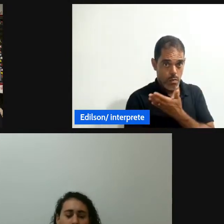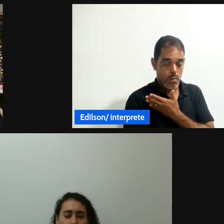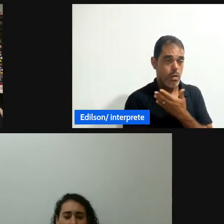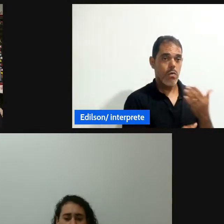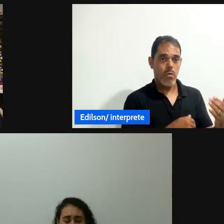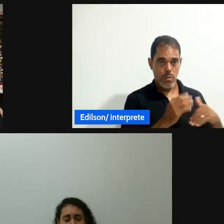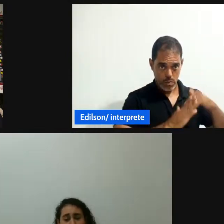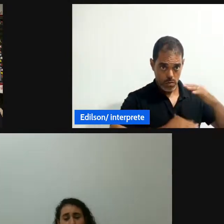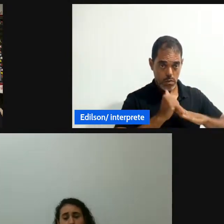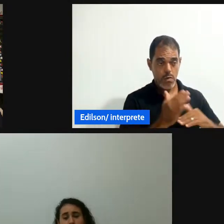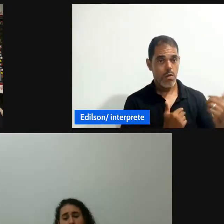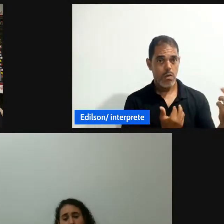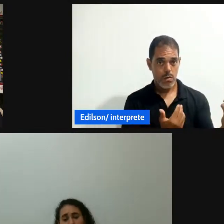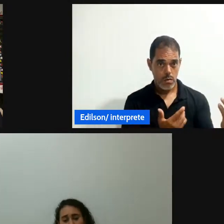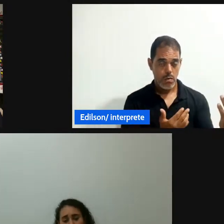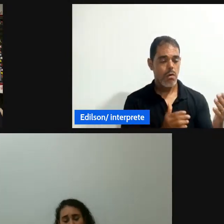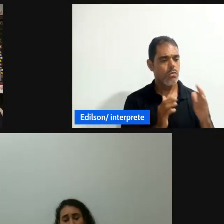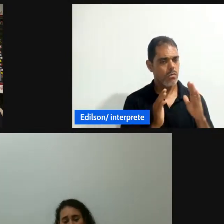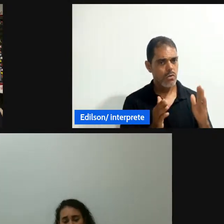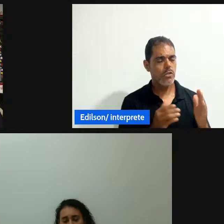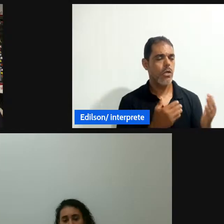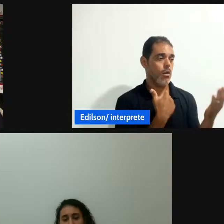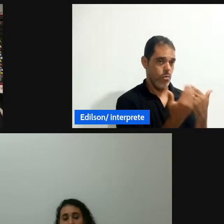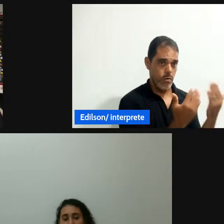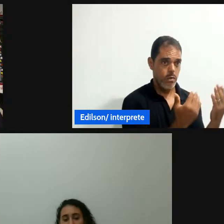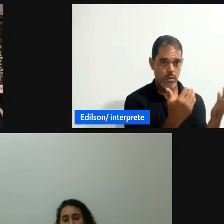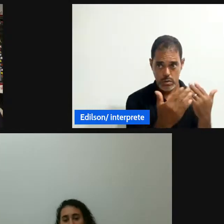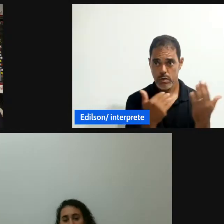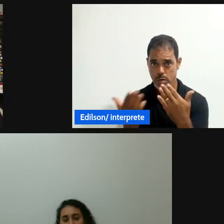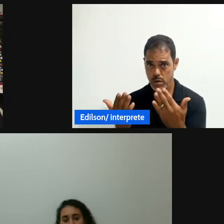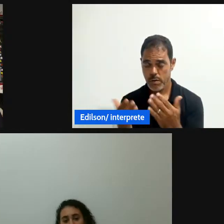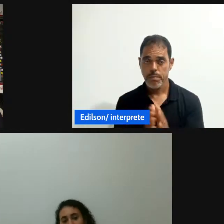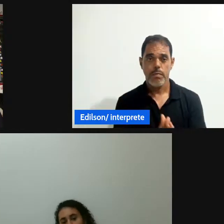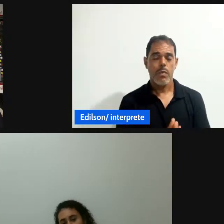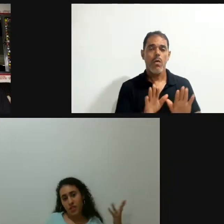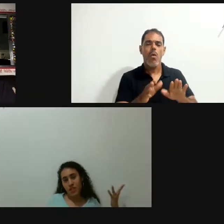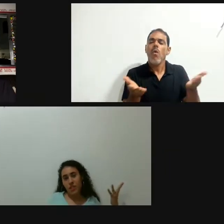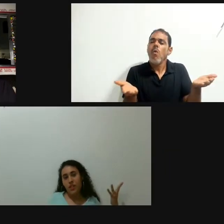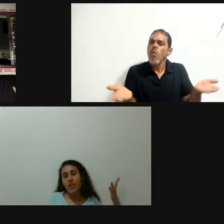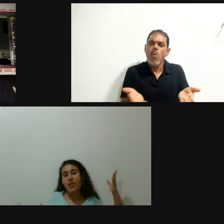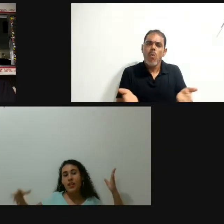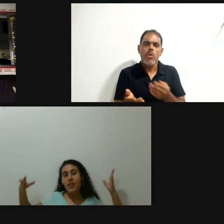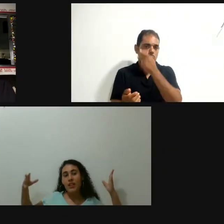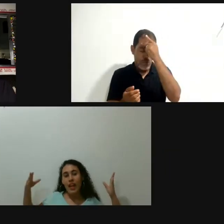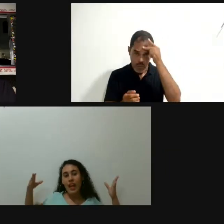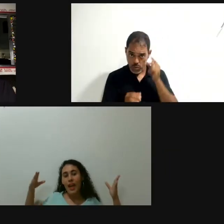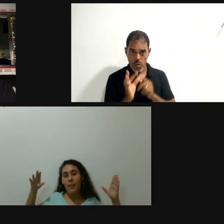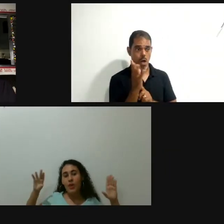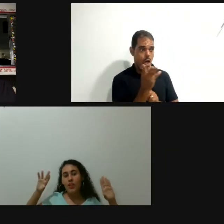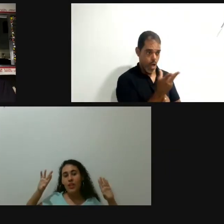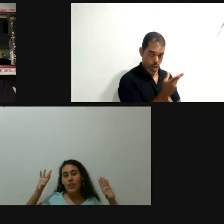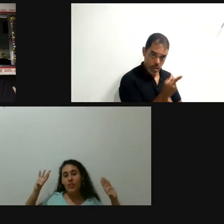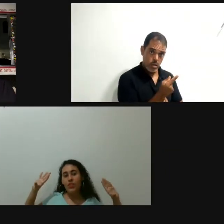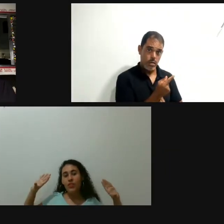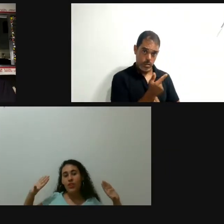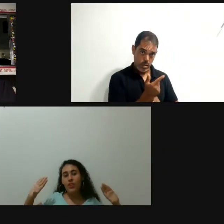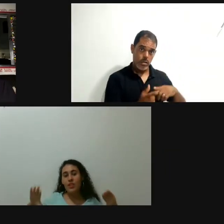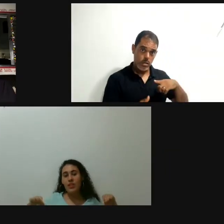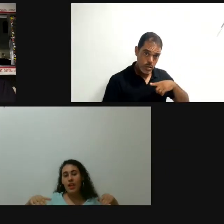Eu acho que muita gente, hoje em dia, quem é artista é meio